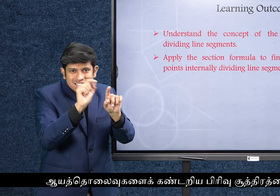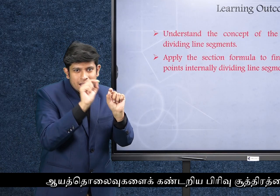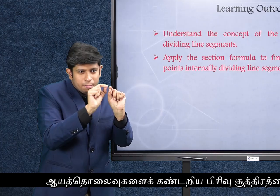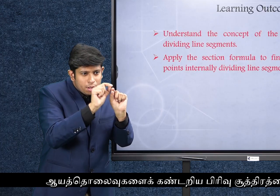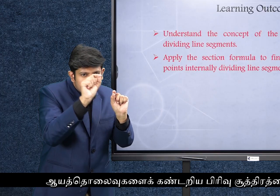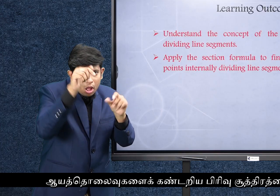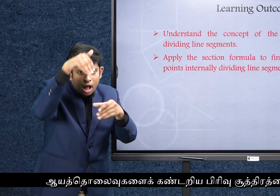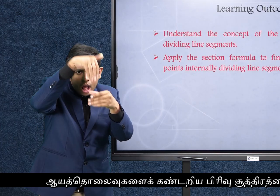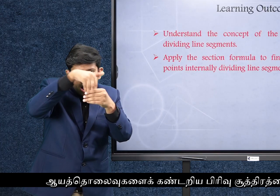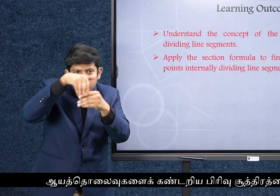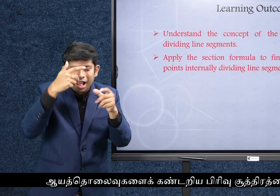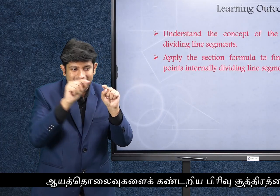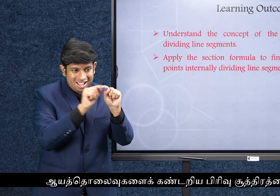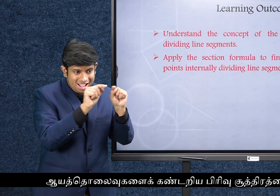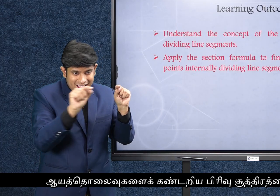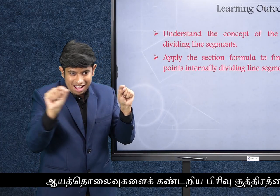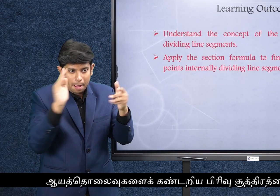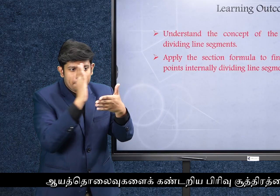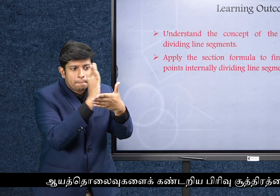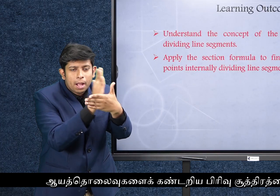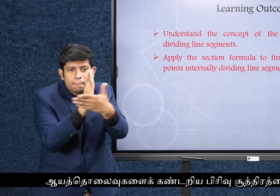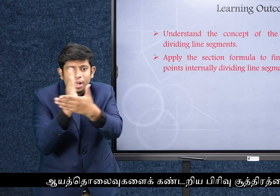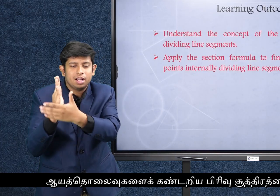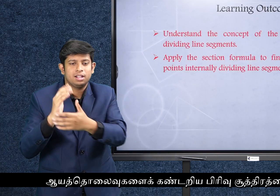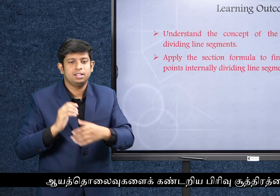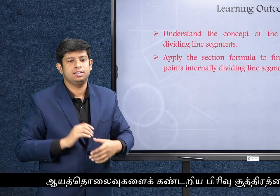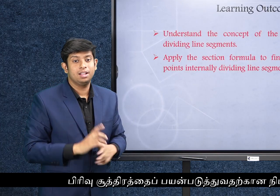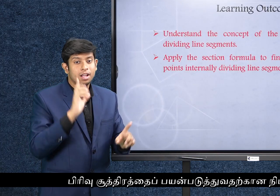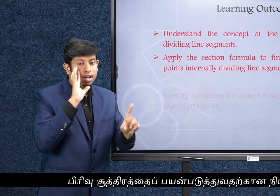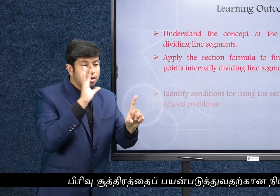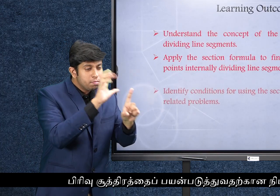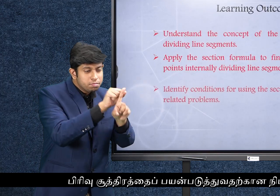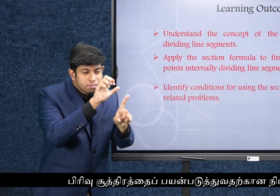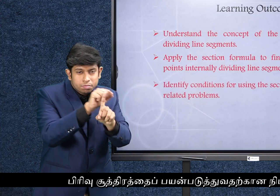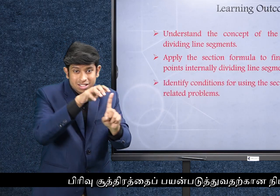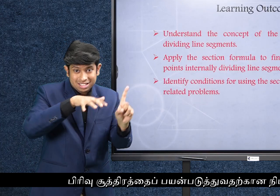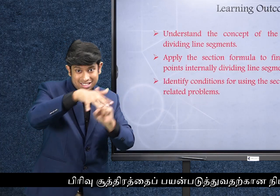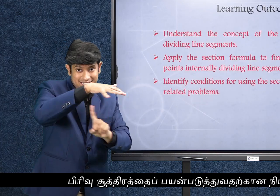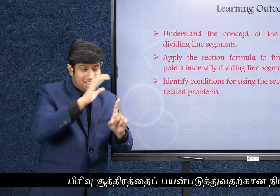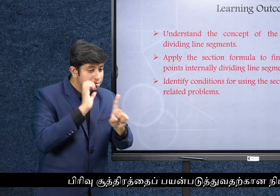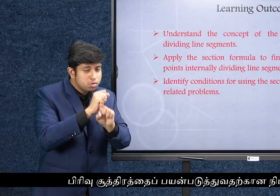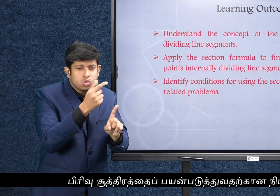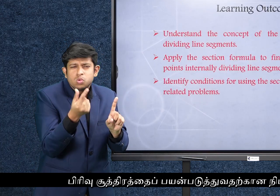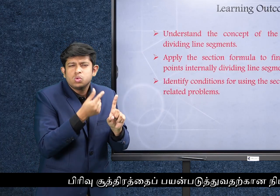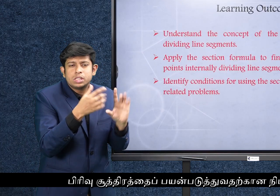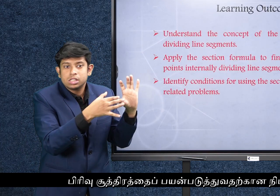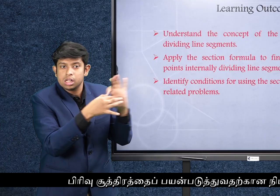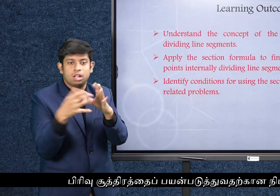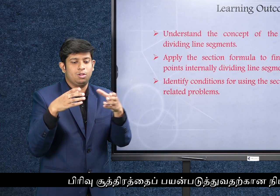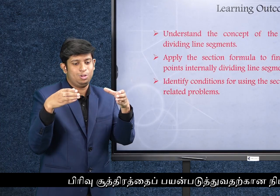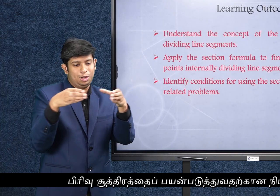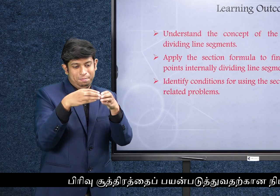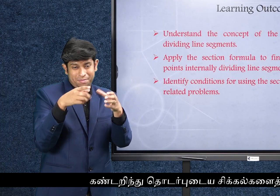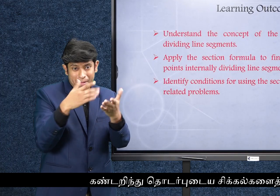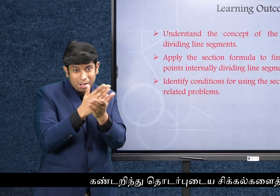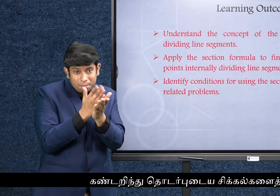கண்டறிய பிரிவு சூத்திரத்தை பயன்படுத்தவும். பிரிவு சூத்திரத்தை பயன்படுத்துவதற்கான நிபந்தனைகளை